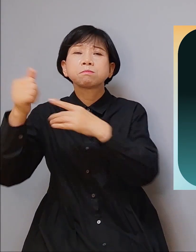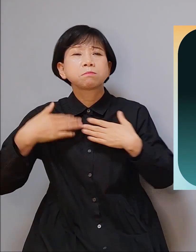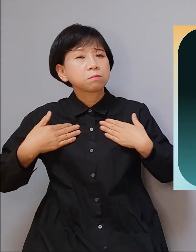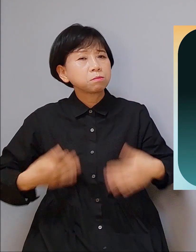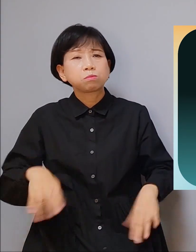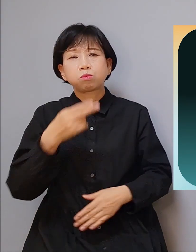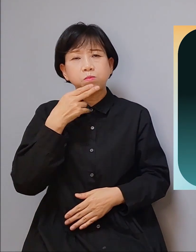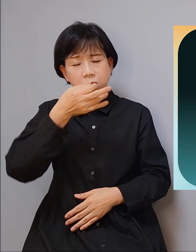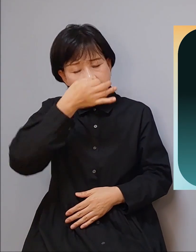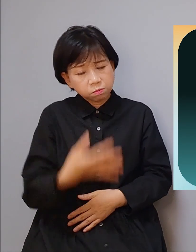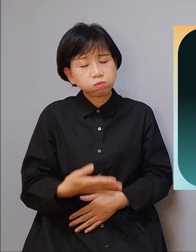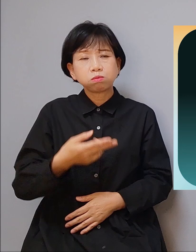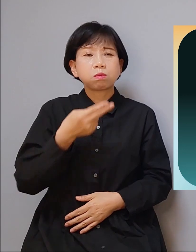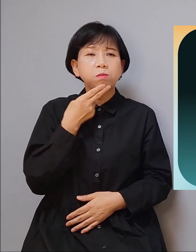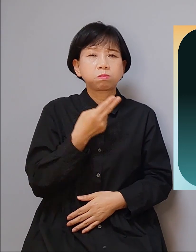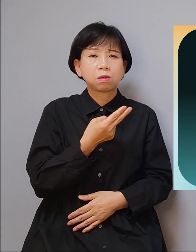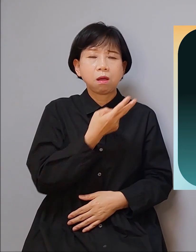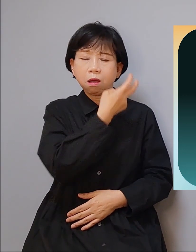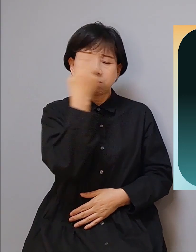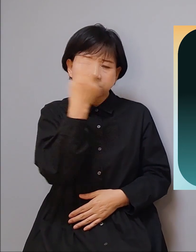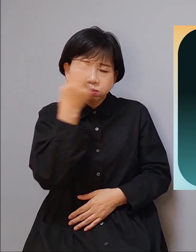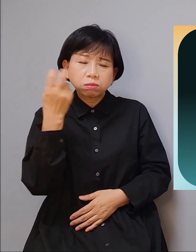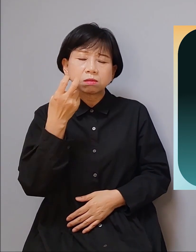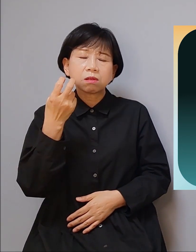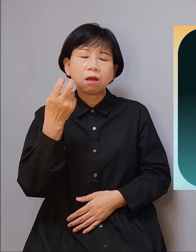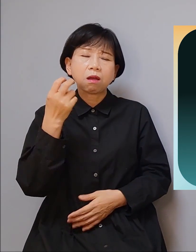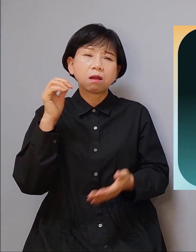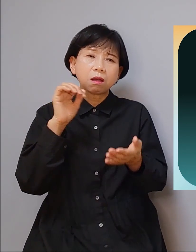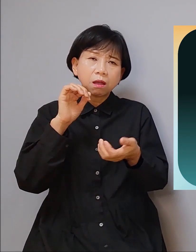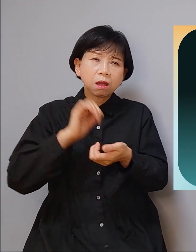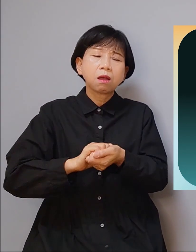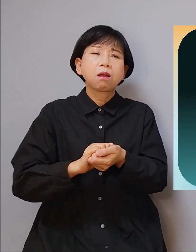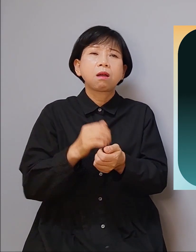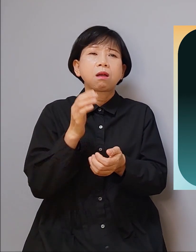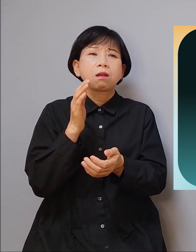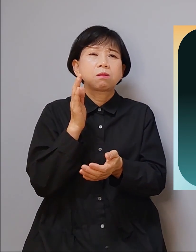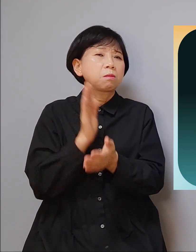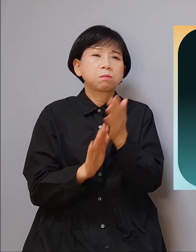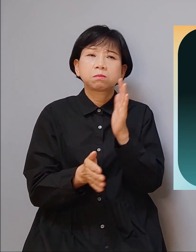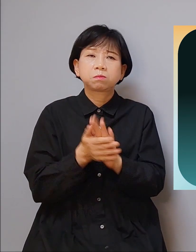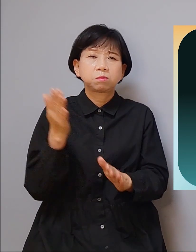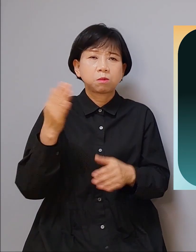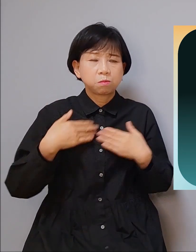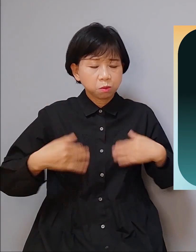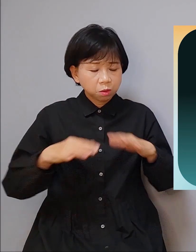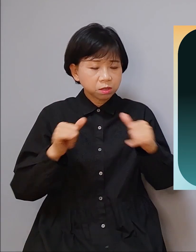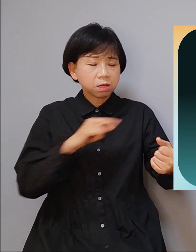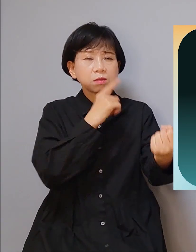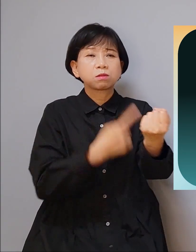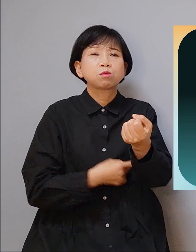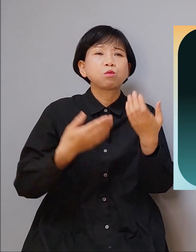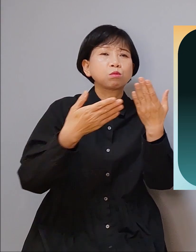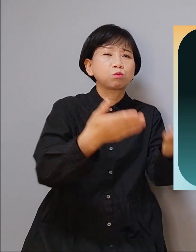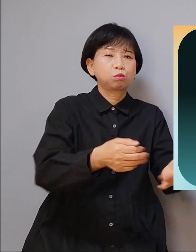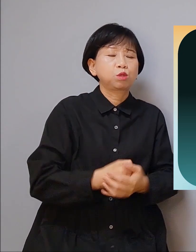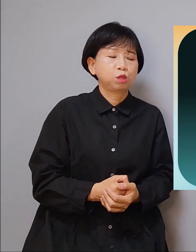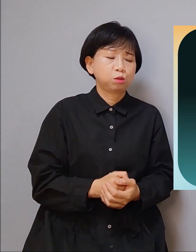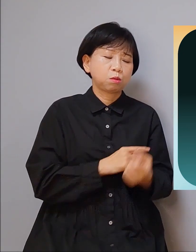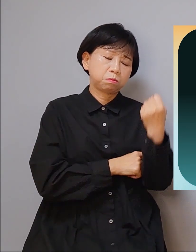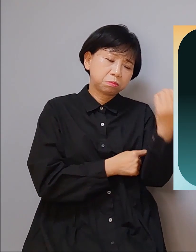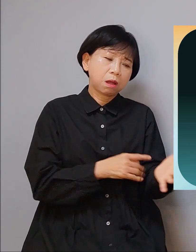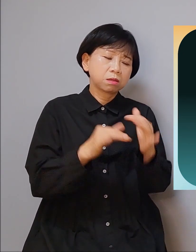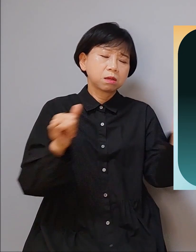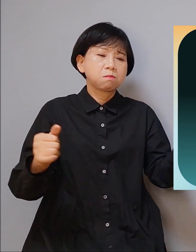곤비하지 않으시며 명철이 한이 없으시며 피곤한 자에게는 능력을 주시며 무능한 자에게는 힘을